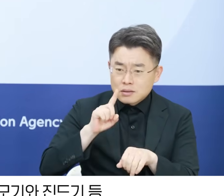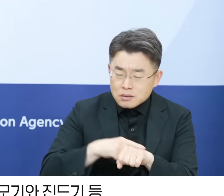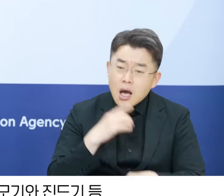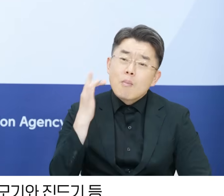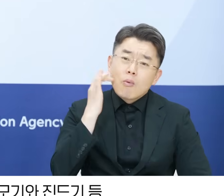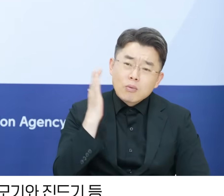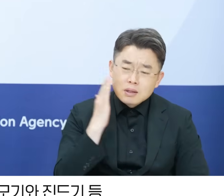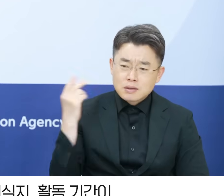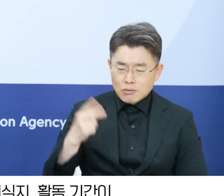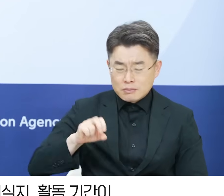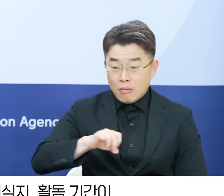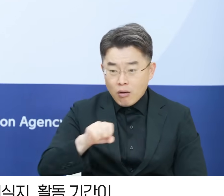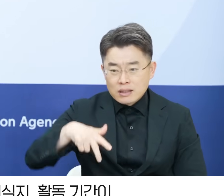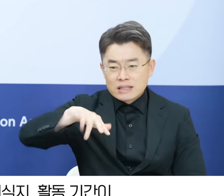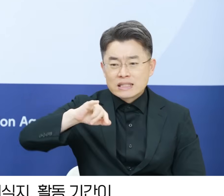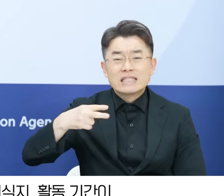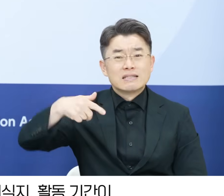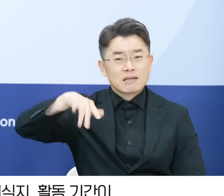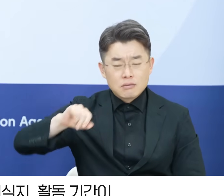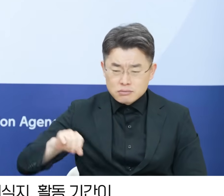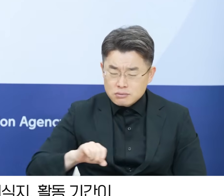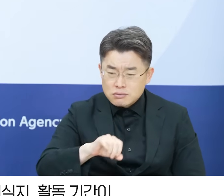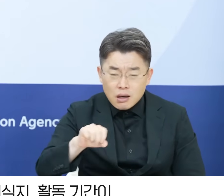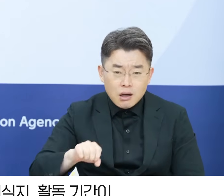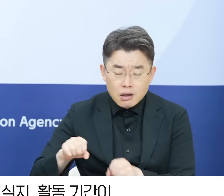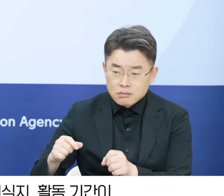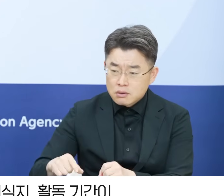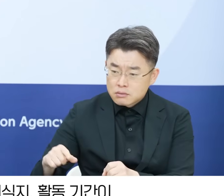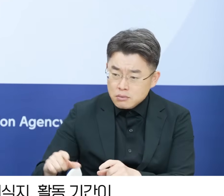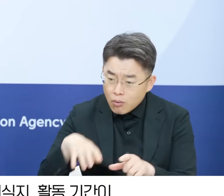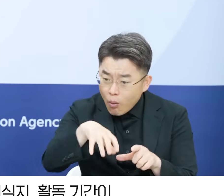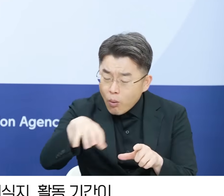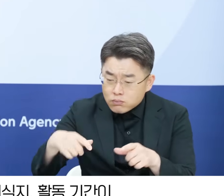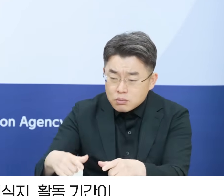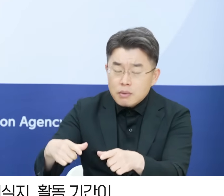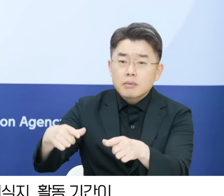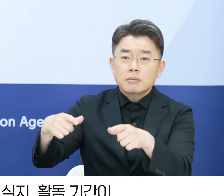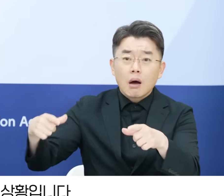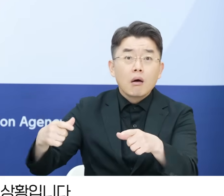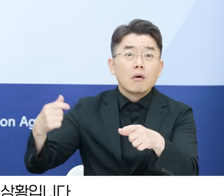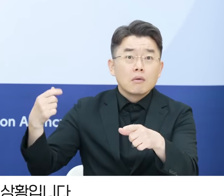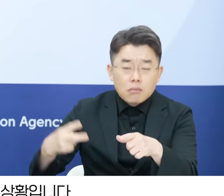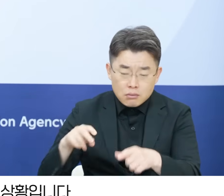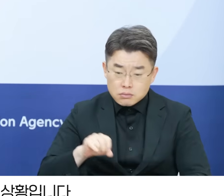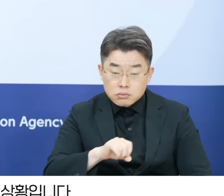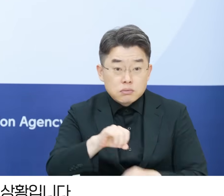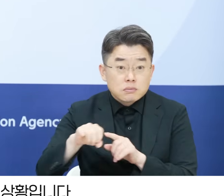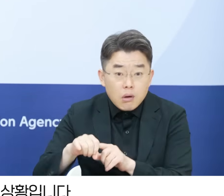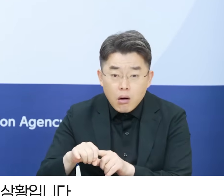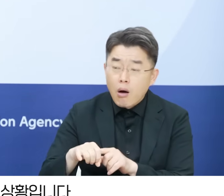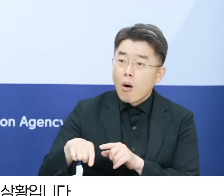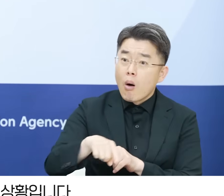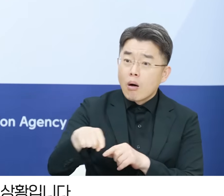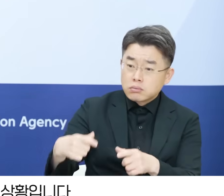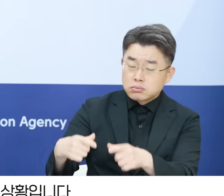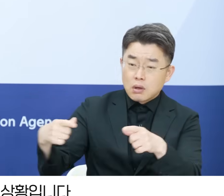모기와 진드기 등 감염병 매개체들의 서식지 또 활동 기관이 확대되고 있는